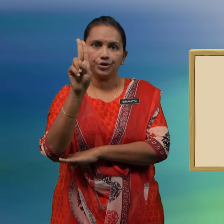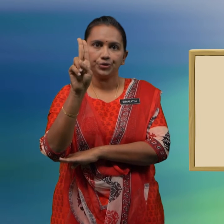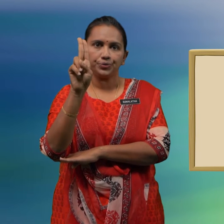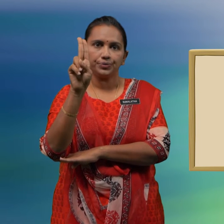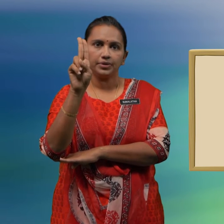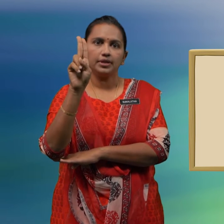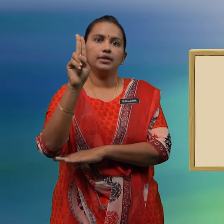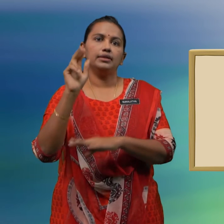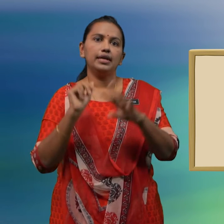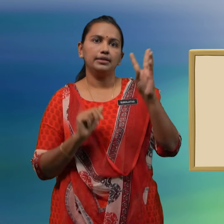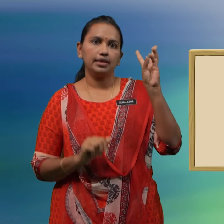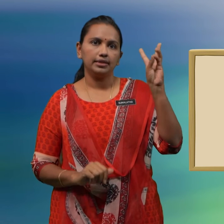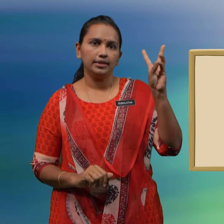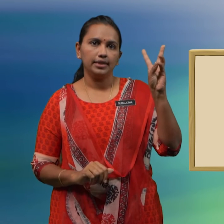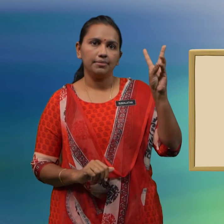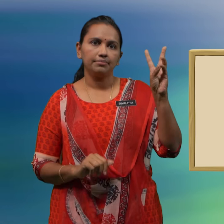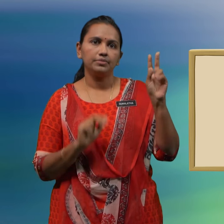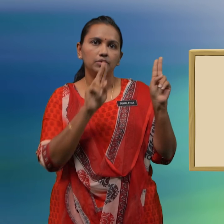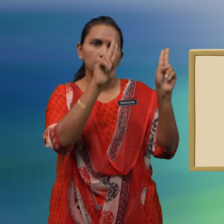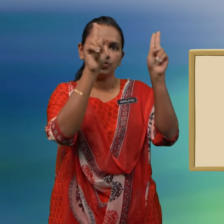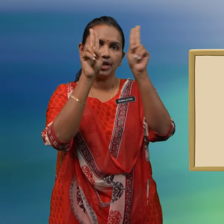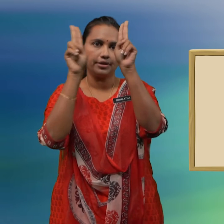P-E-P-A-R-U. Dan yang 6, udara.